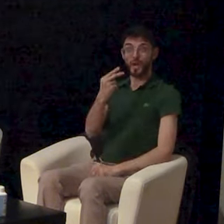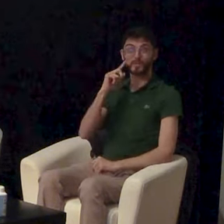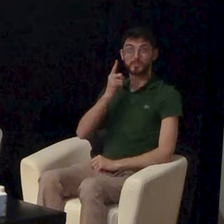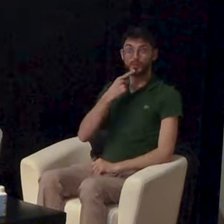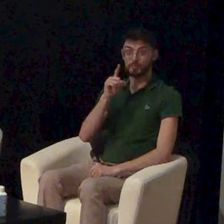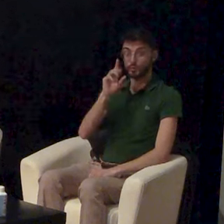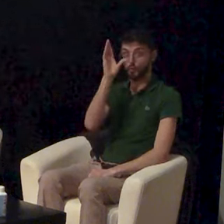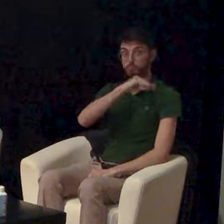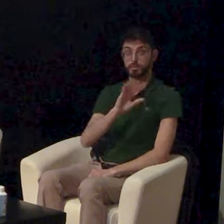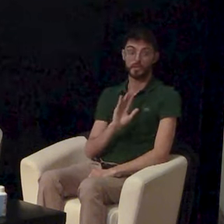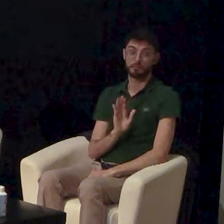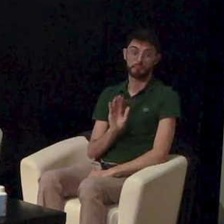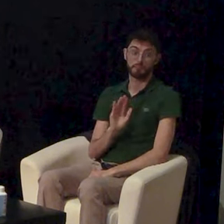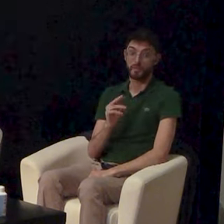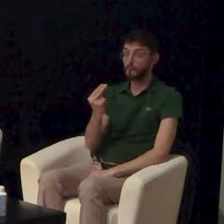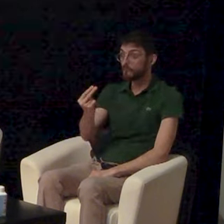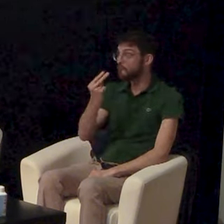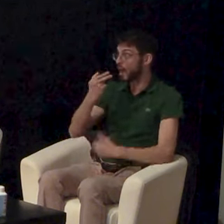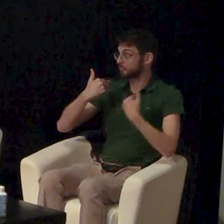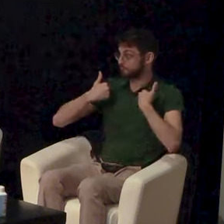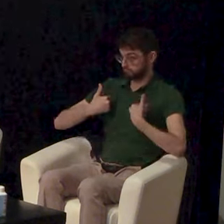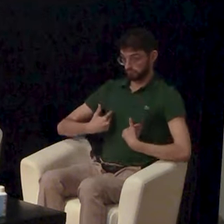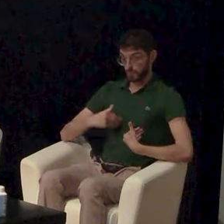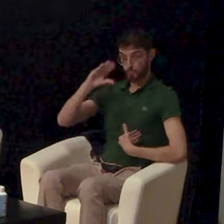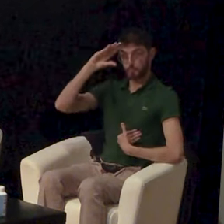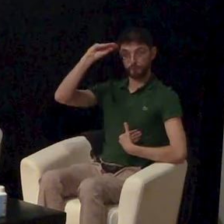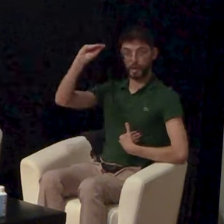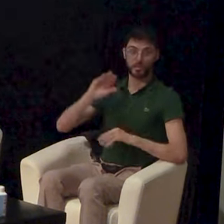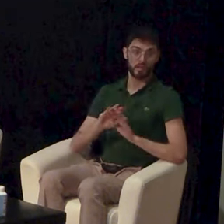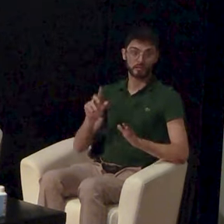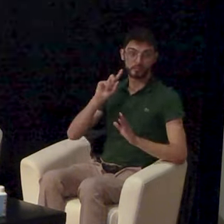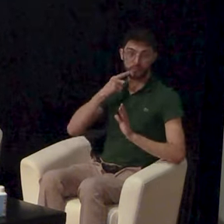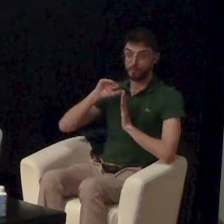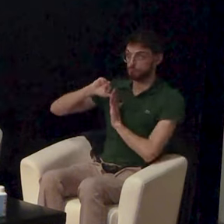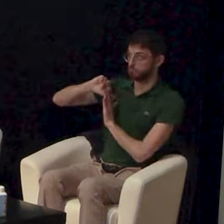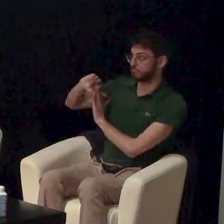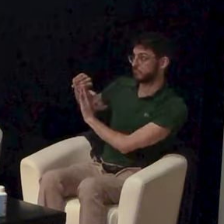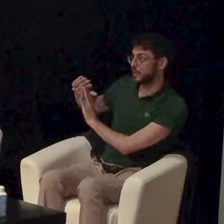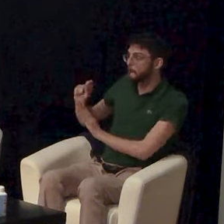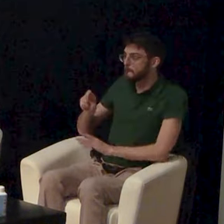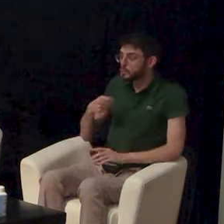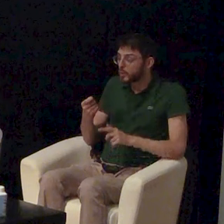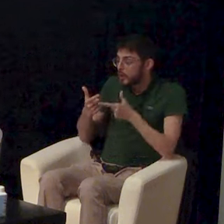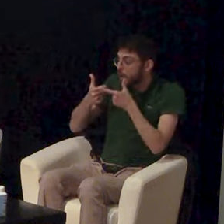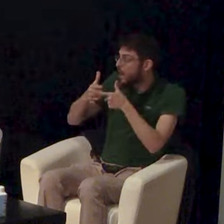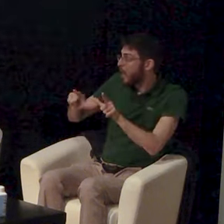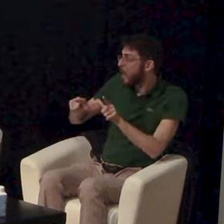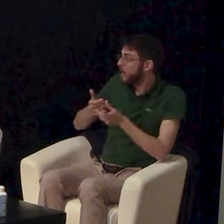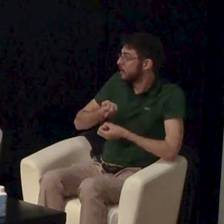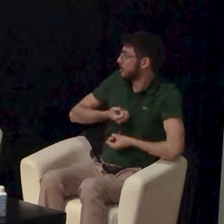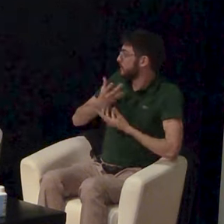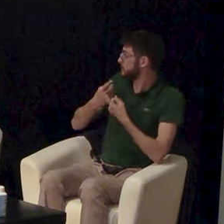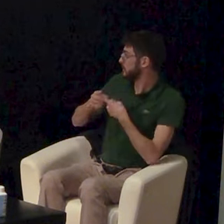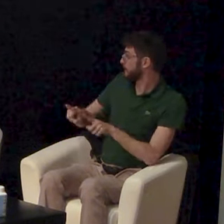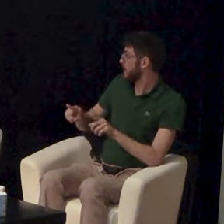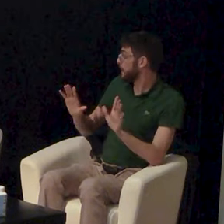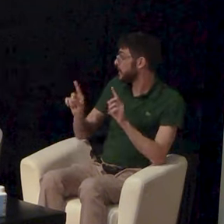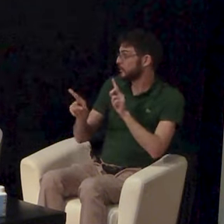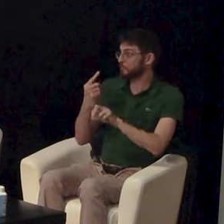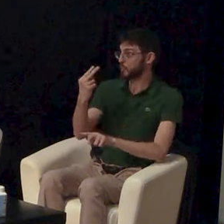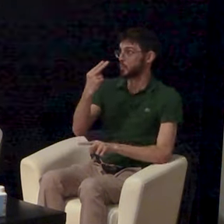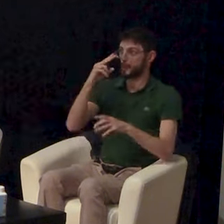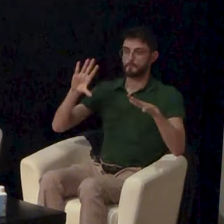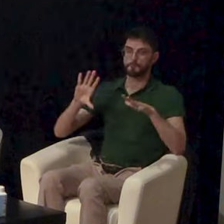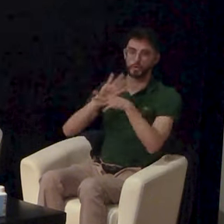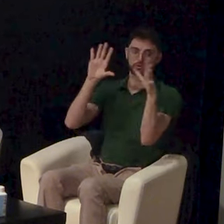les échanges en fait se passent finalement très bien puisque on oublie souvent que je suis une personne sourde. Alors bien sûr, je